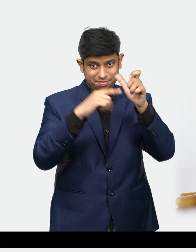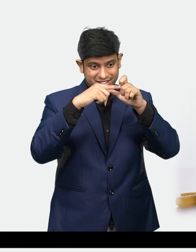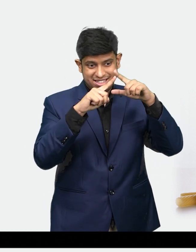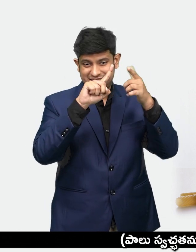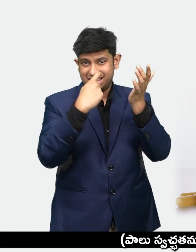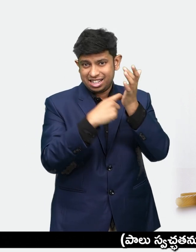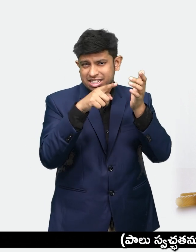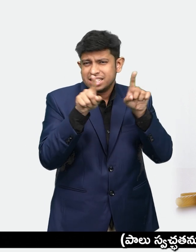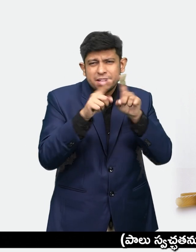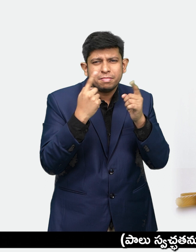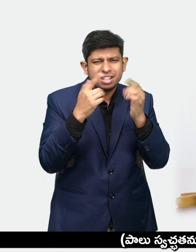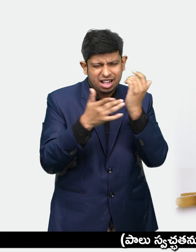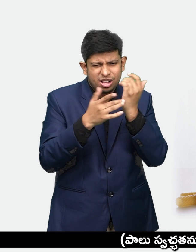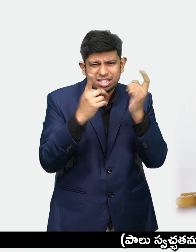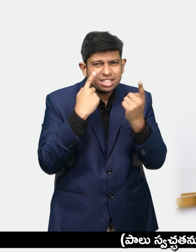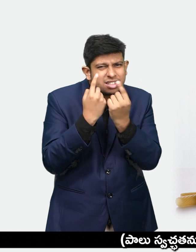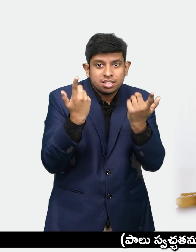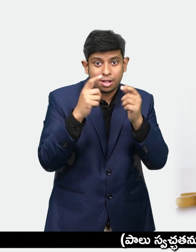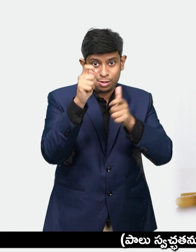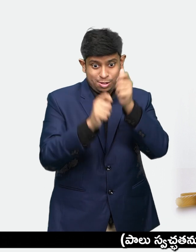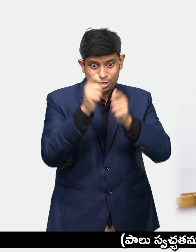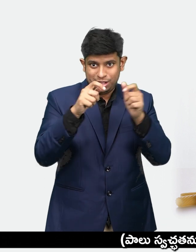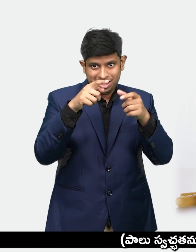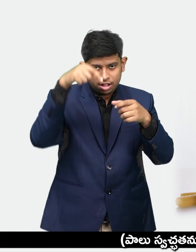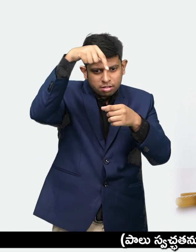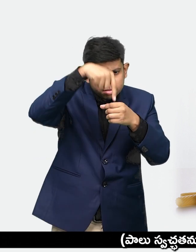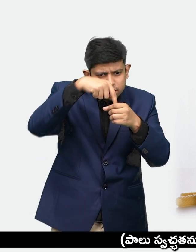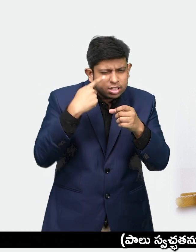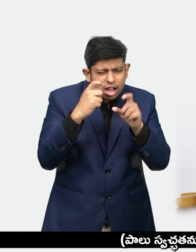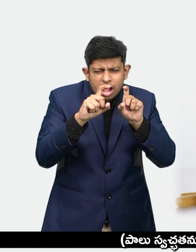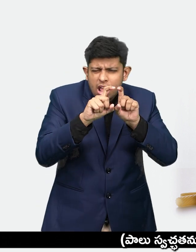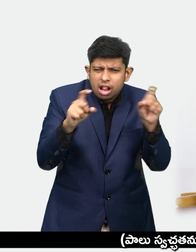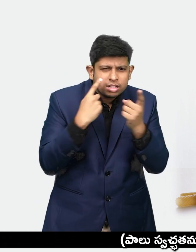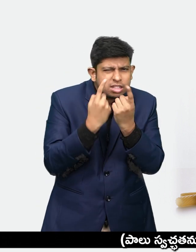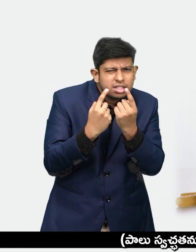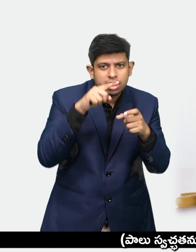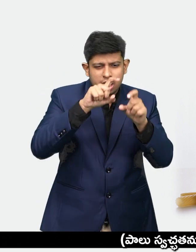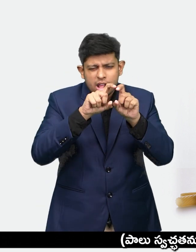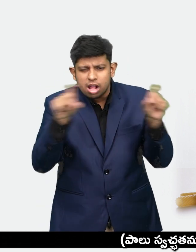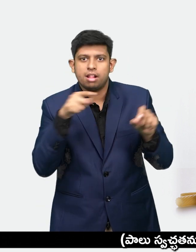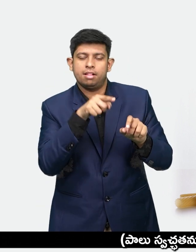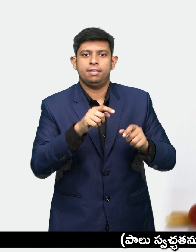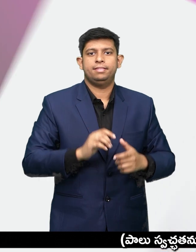లాక్టోమీటర్, పాలు స్వచ్ఛతను తనిఖీ చేయడానికి ఉపయోగించే పరికరం.